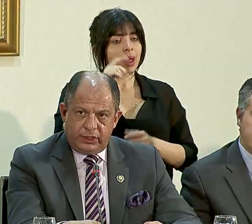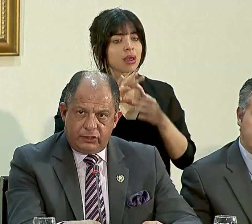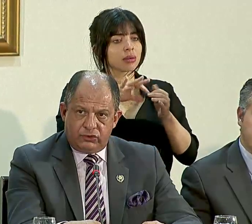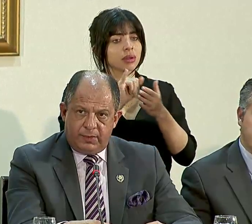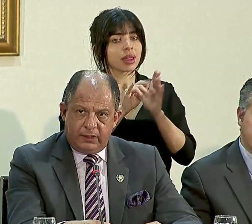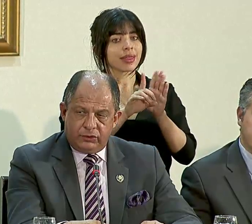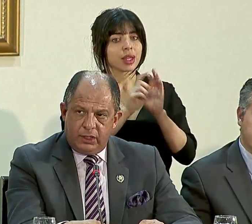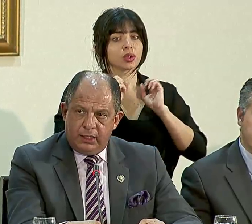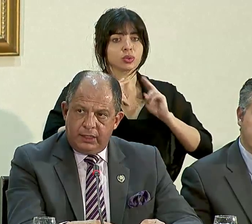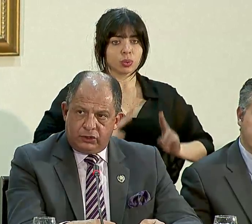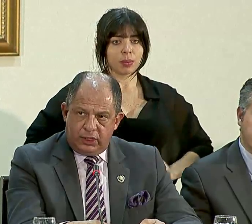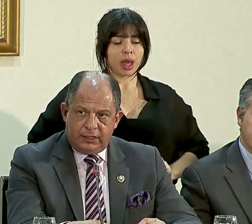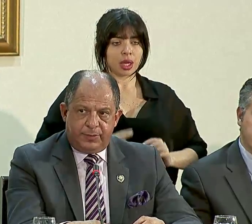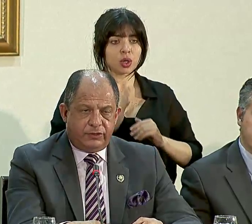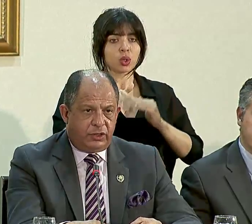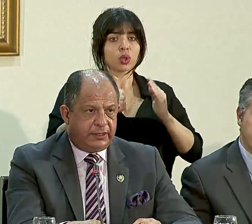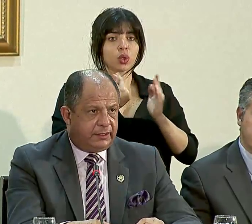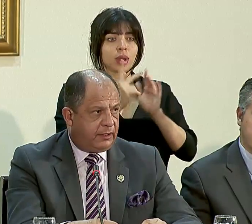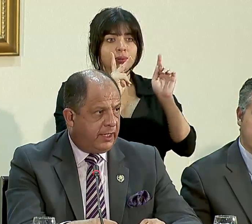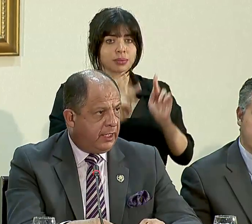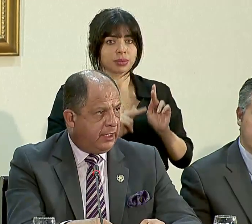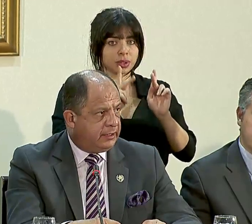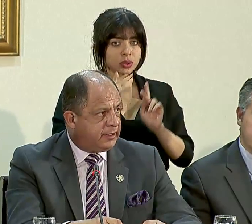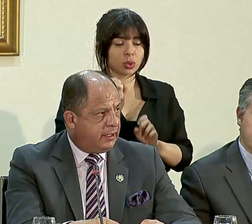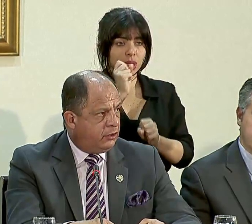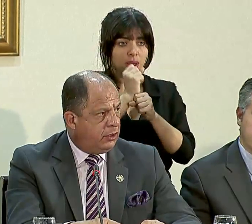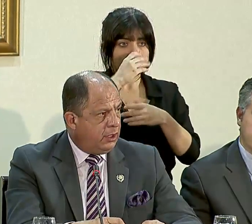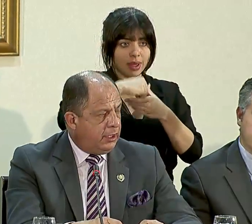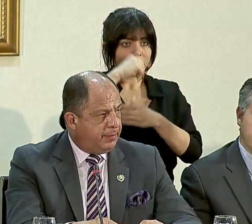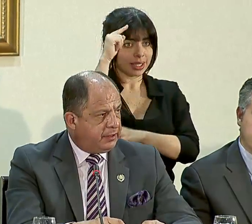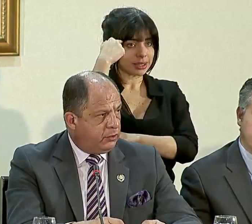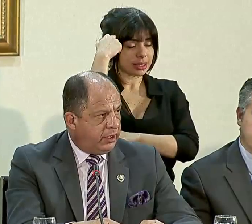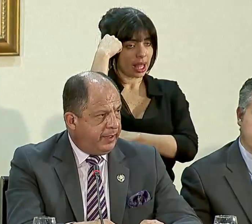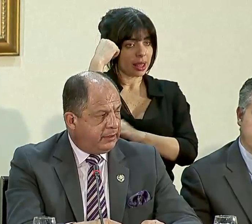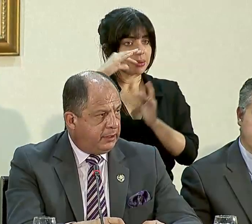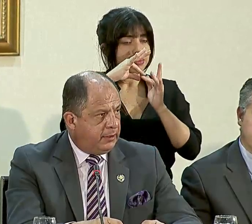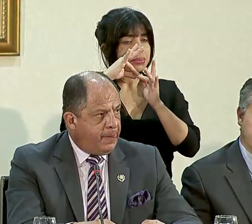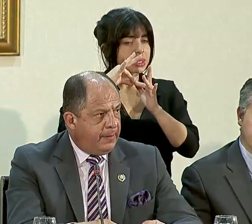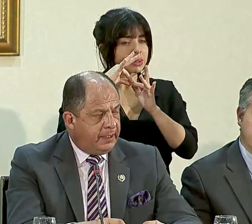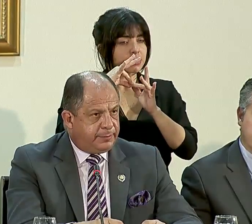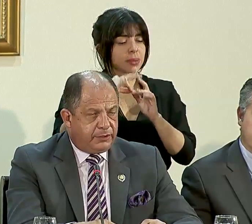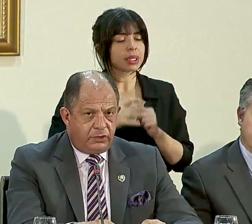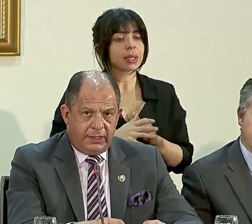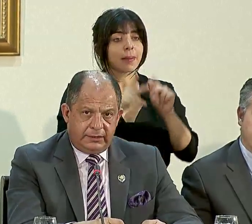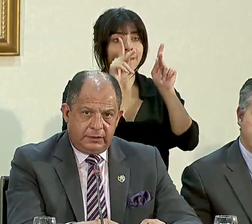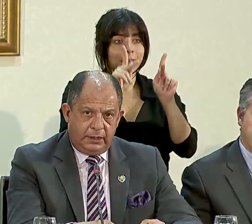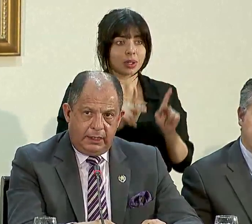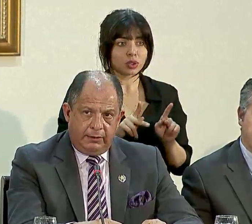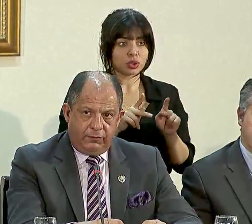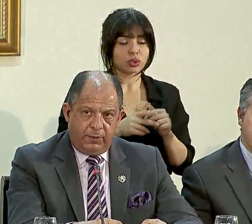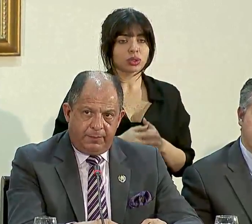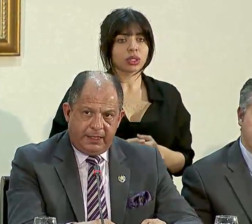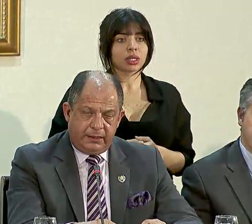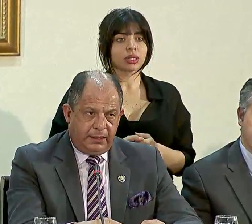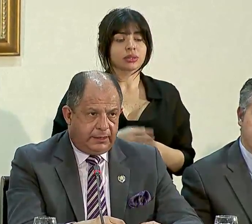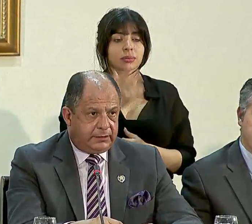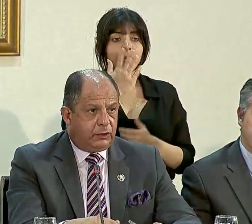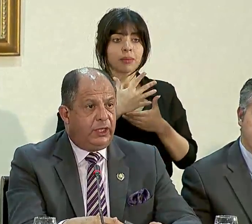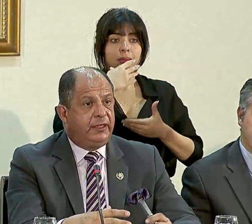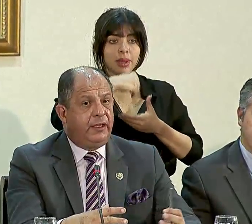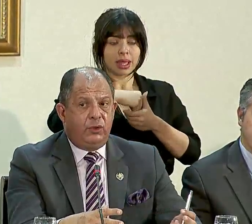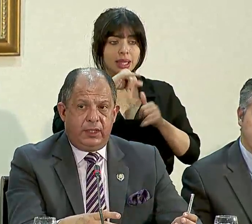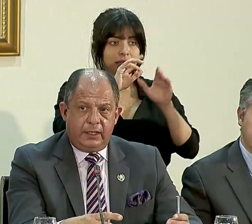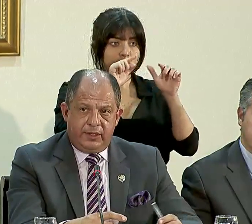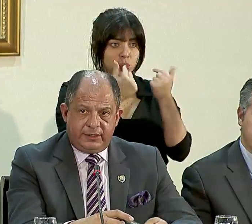respeto de los derechos humanos de todas las personas que trabajan en el Estado y particularmente las personas que forman parte de